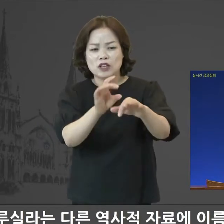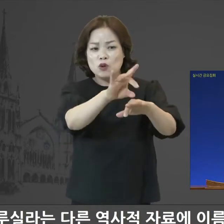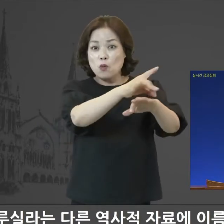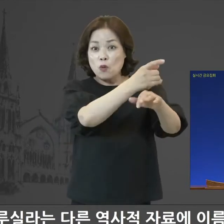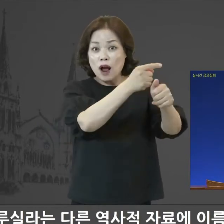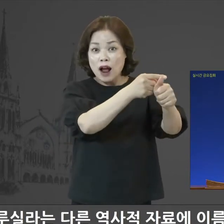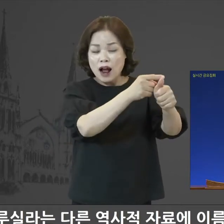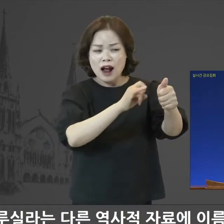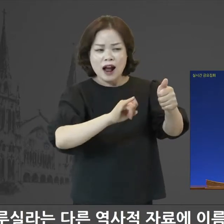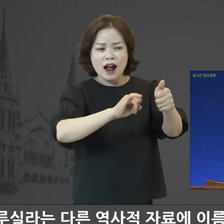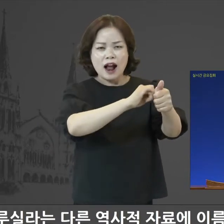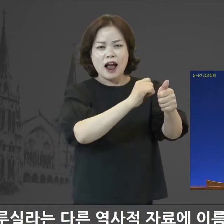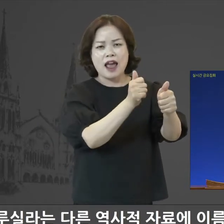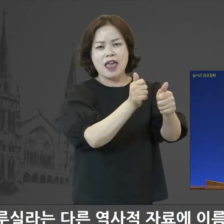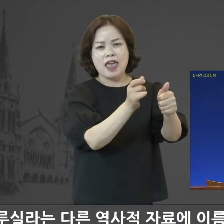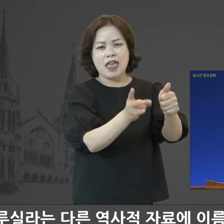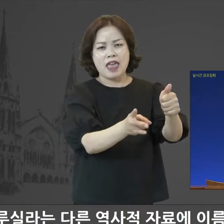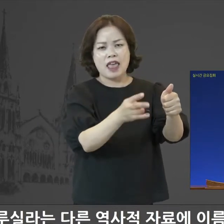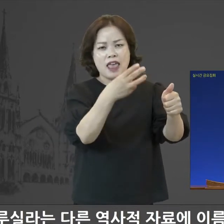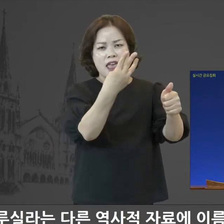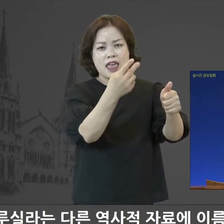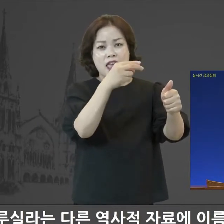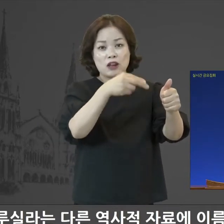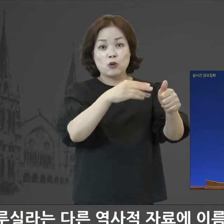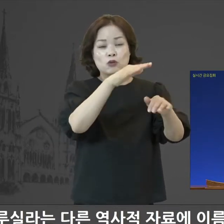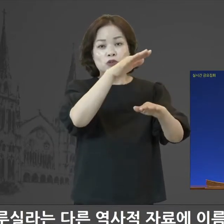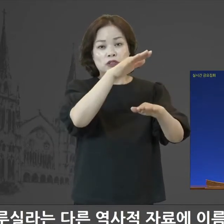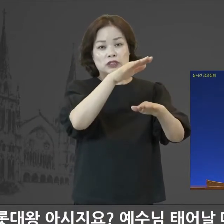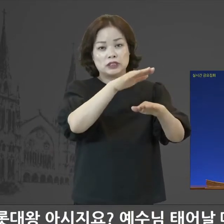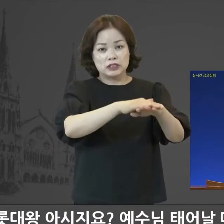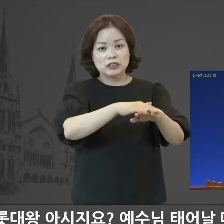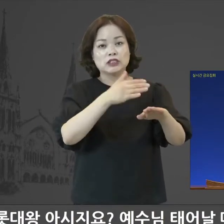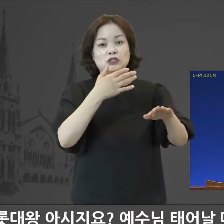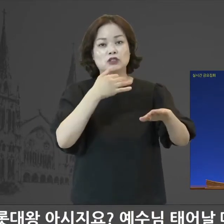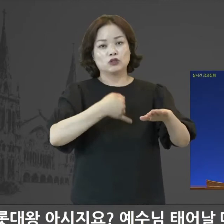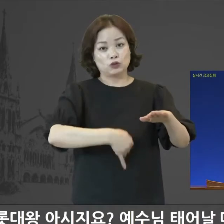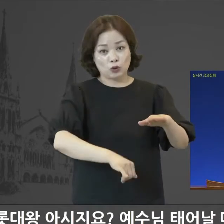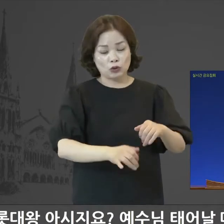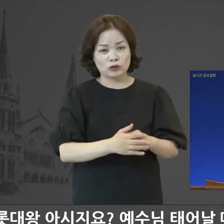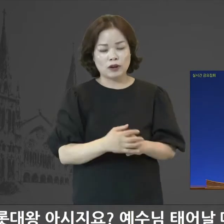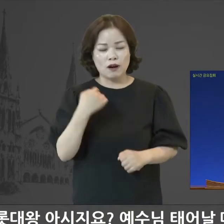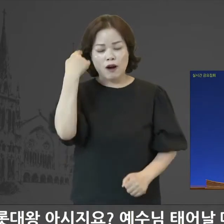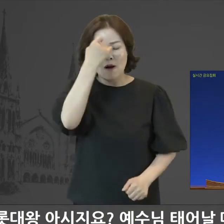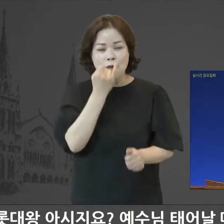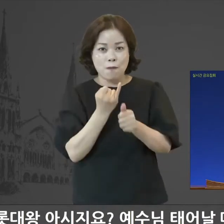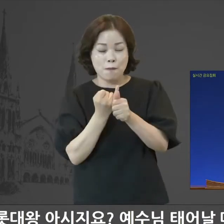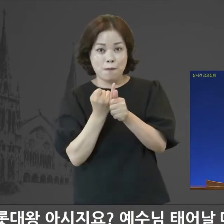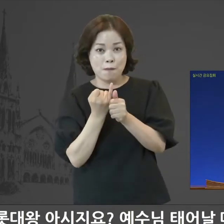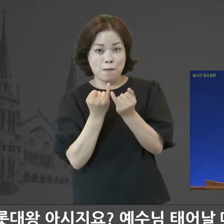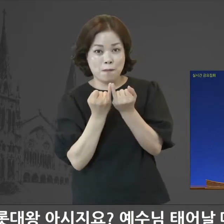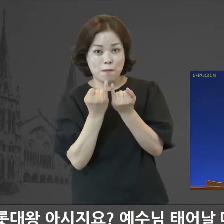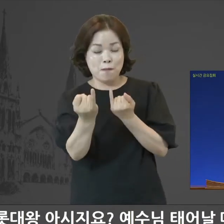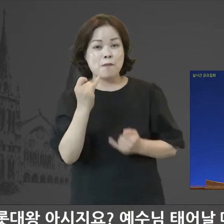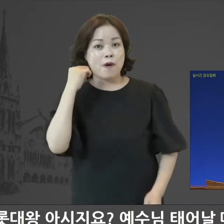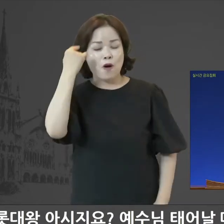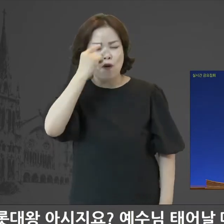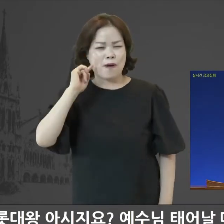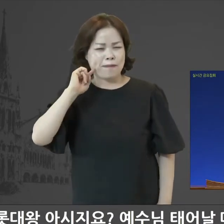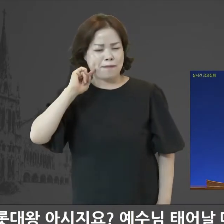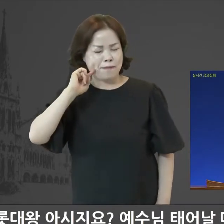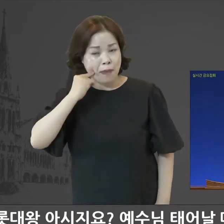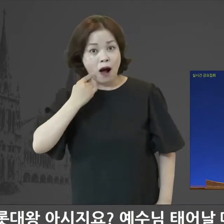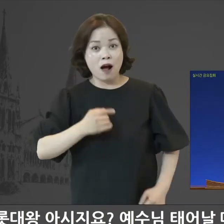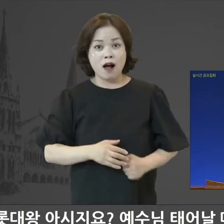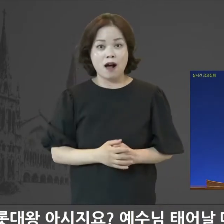대왕의 증손녀입니다. 그러니까 왕가죠. 엄청나게 미인이었답니다. 그래서